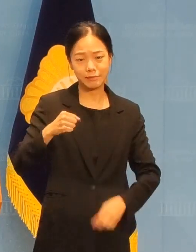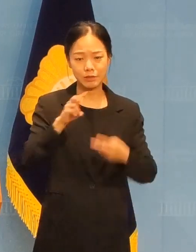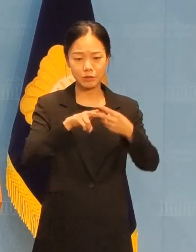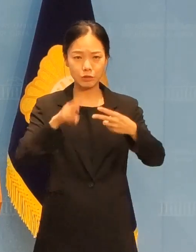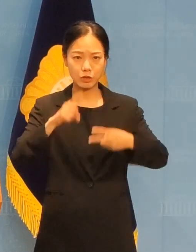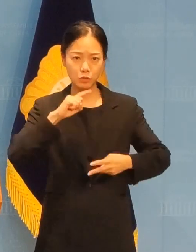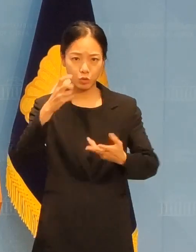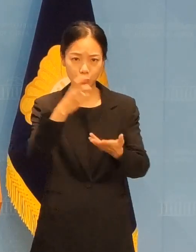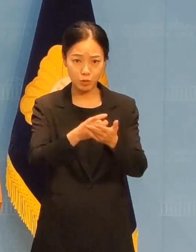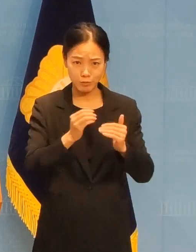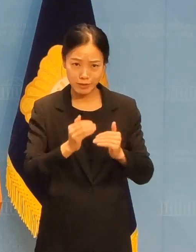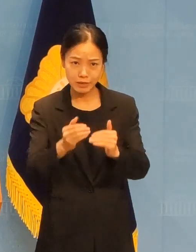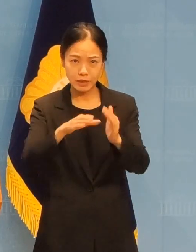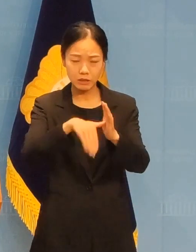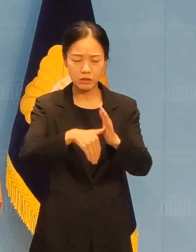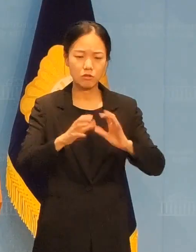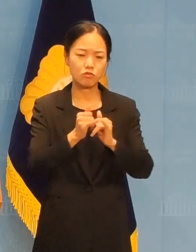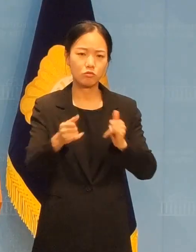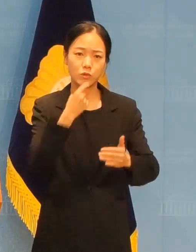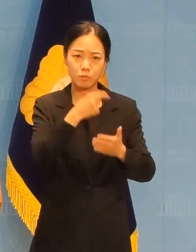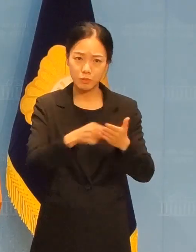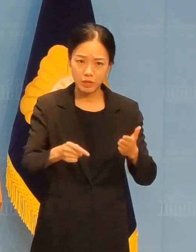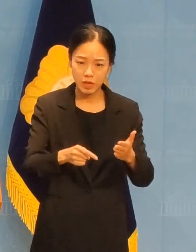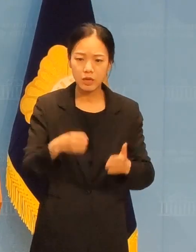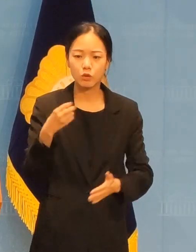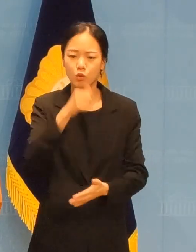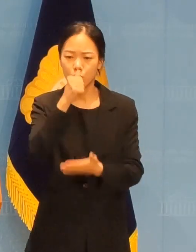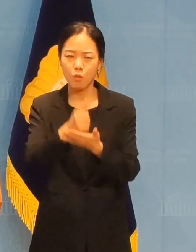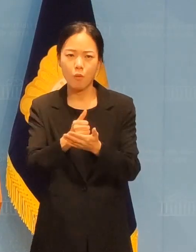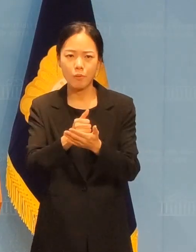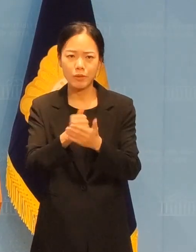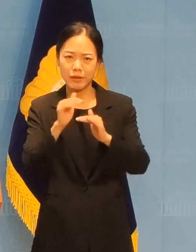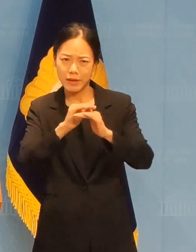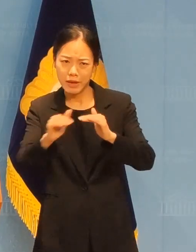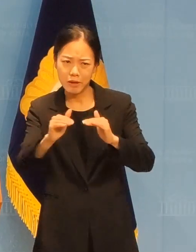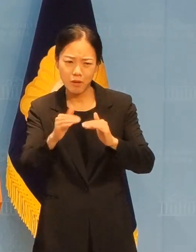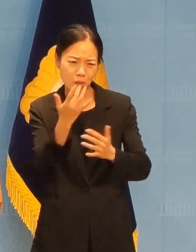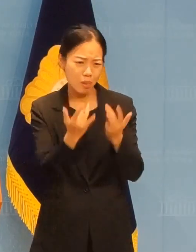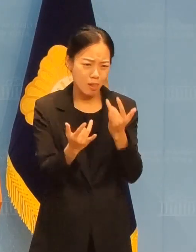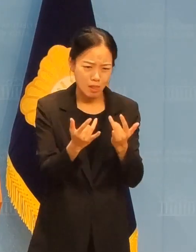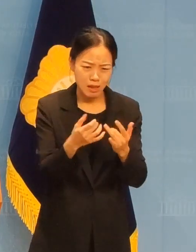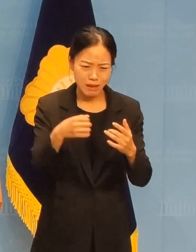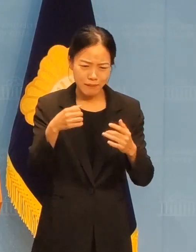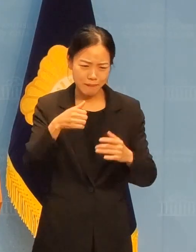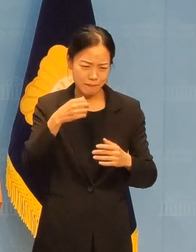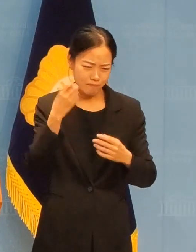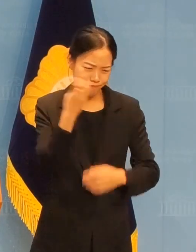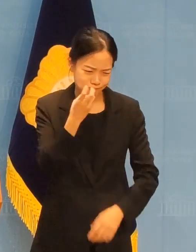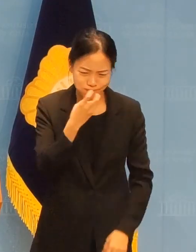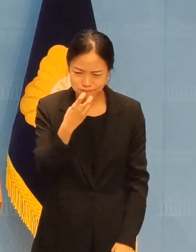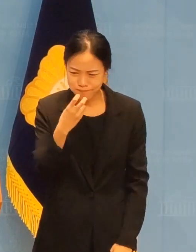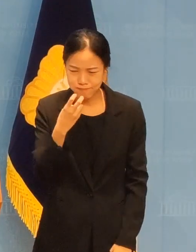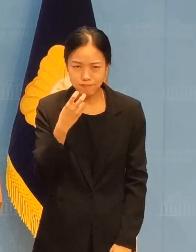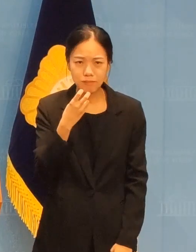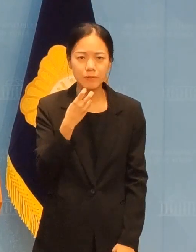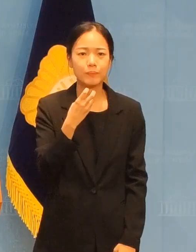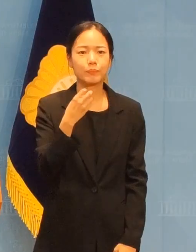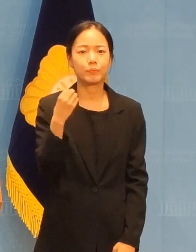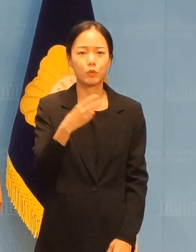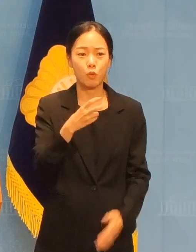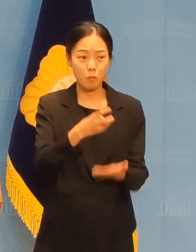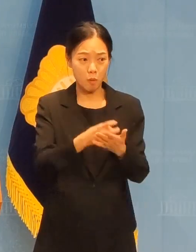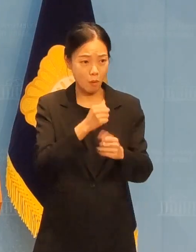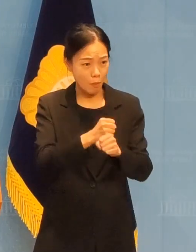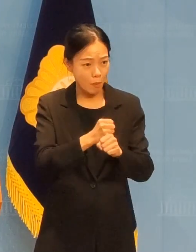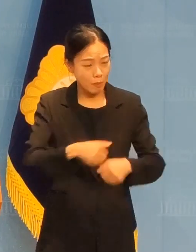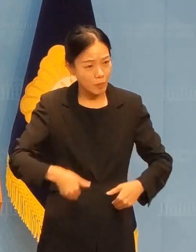시행 과정의 국민 피해와 범죄 대응 공백을 끝까지 점검하고 필요한 모든 입법,